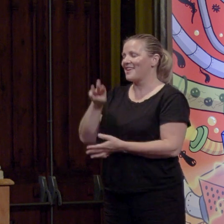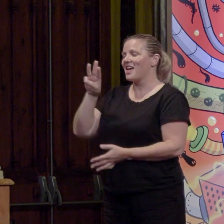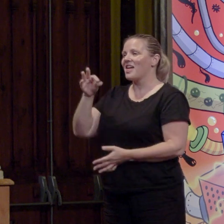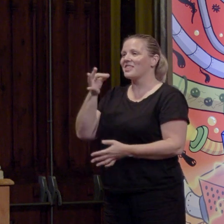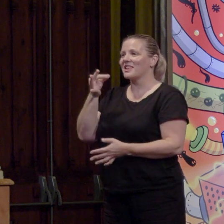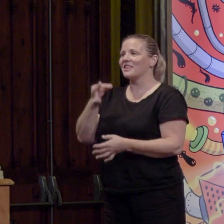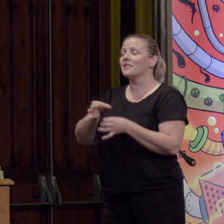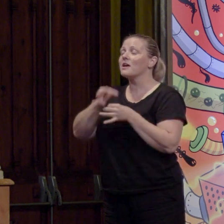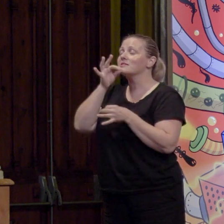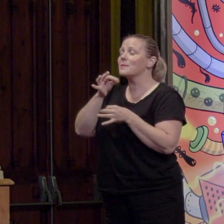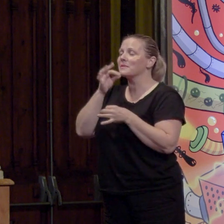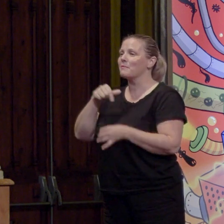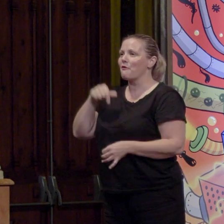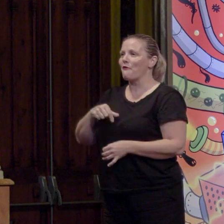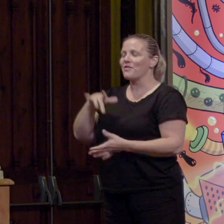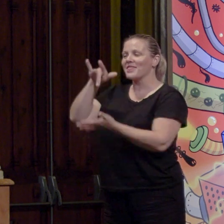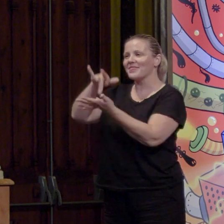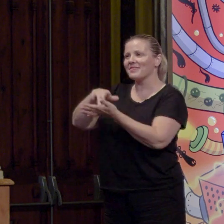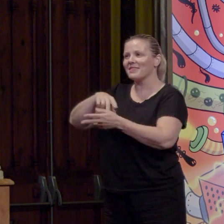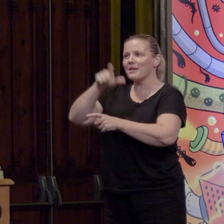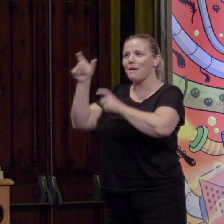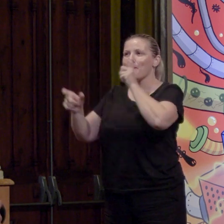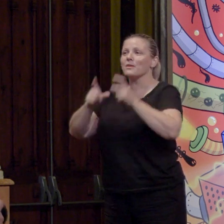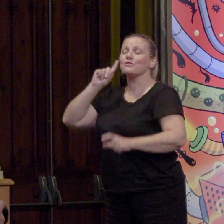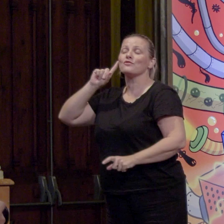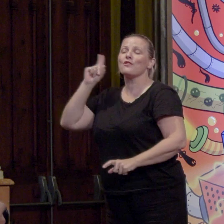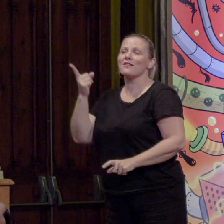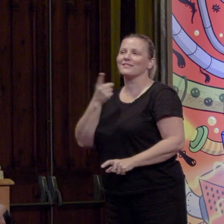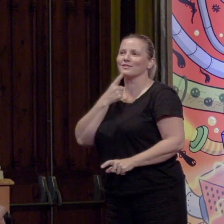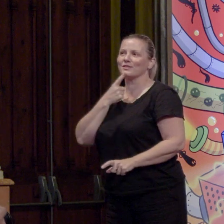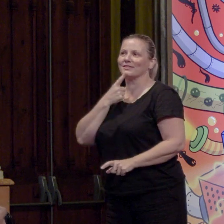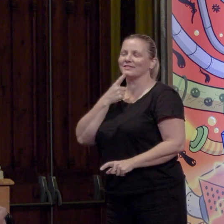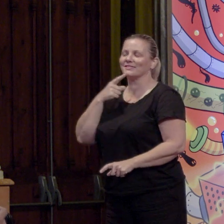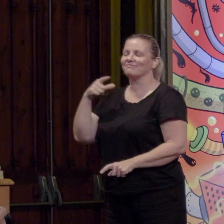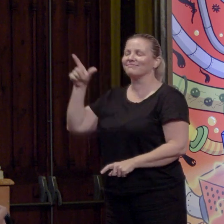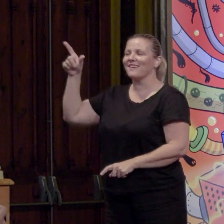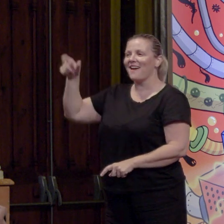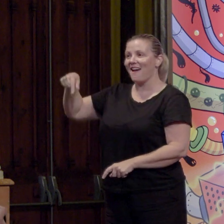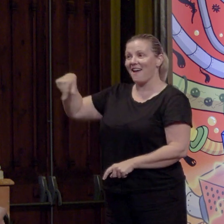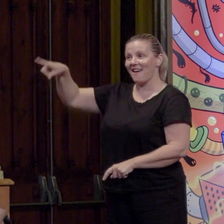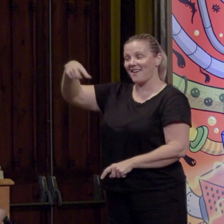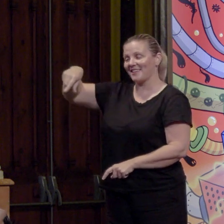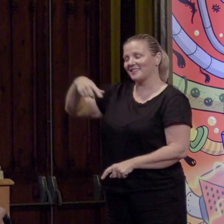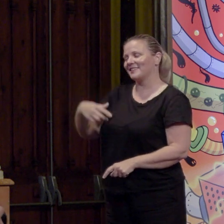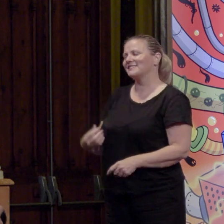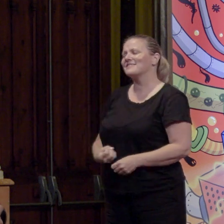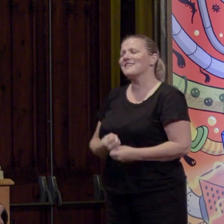día de las personas sordas y es a ellas a quienes quiero agradecer el haber inspirado este